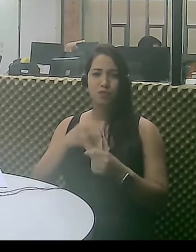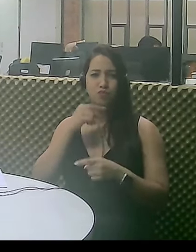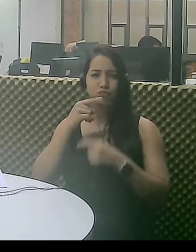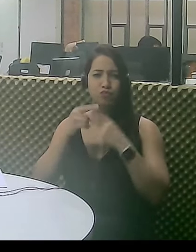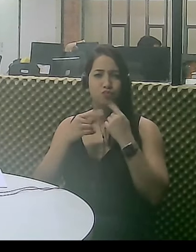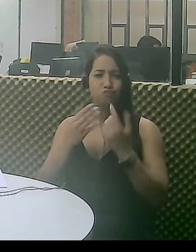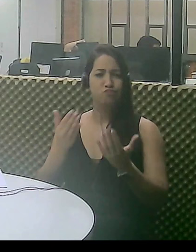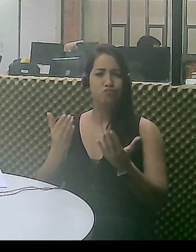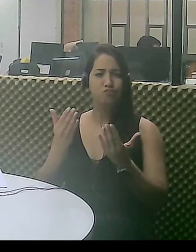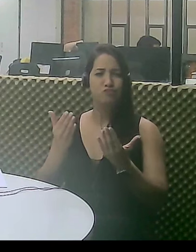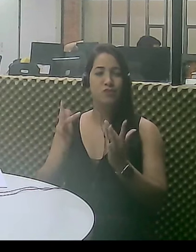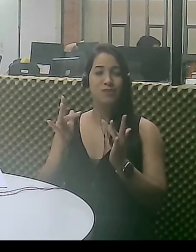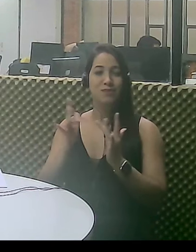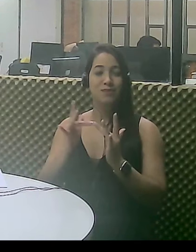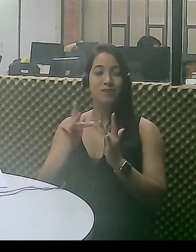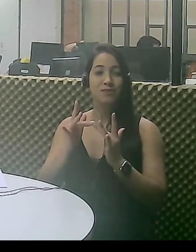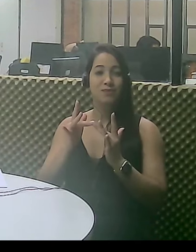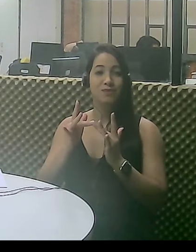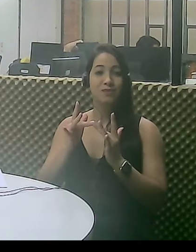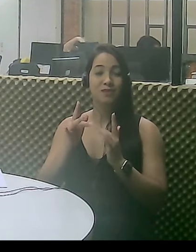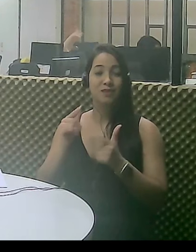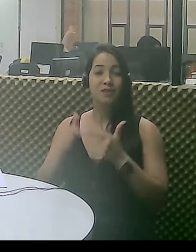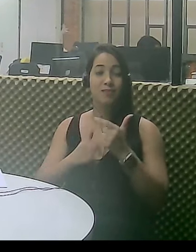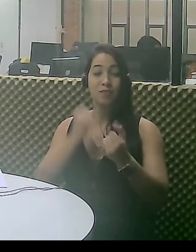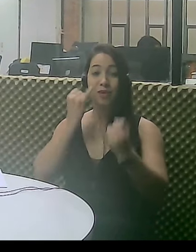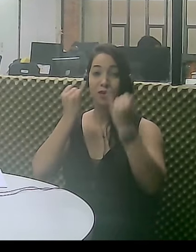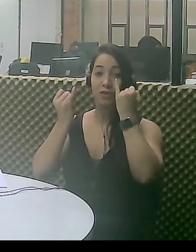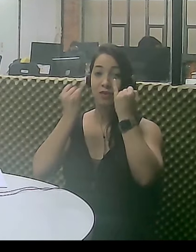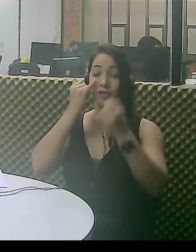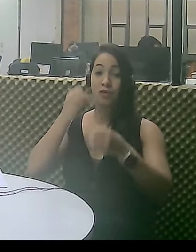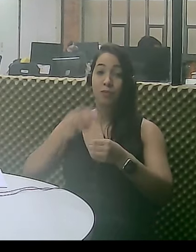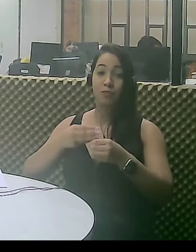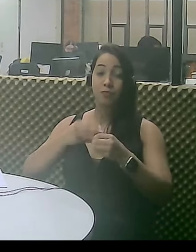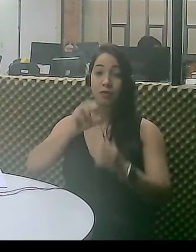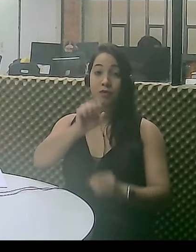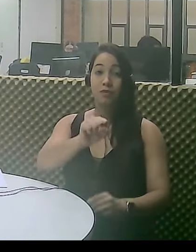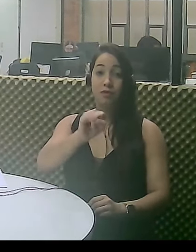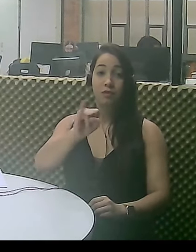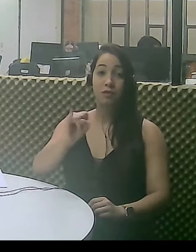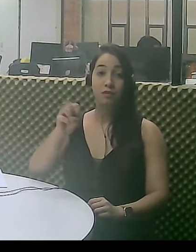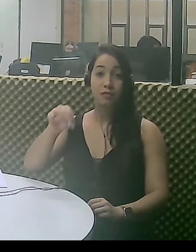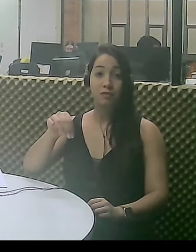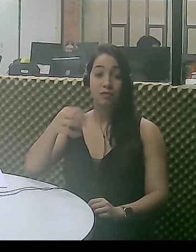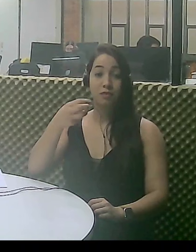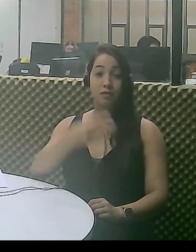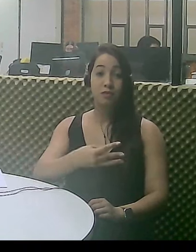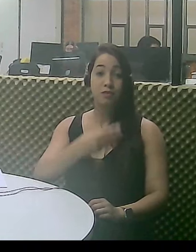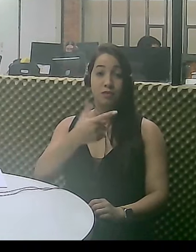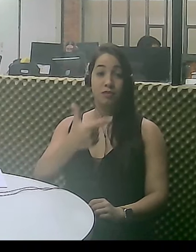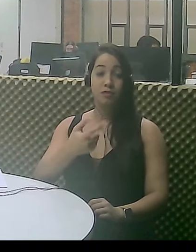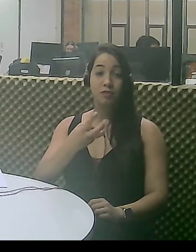dúvida, basta entrar em contato pelo Serviço de Informação Municipal, o SIM, no